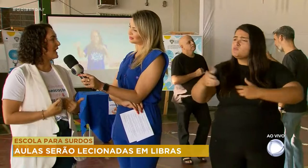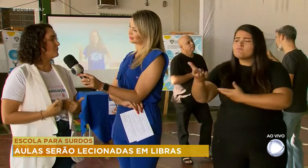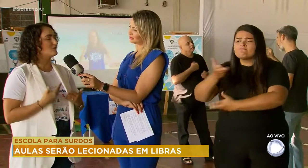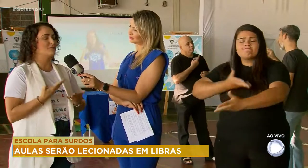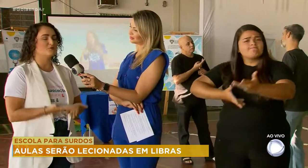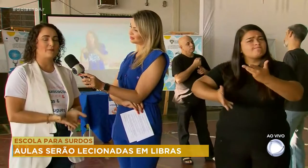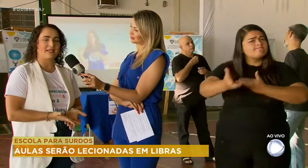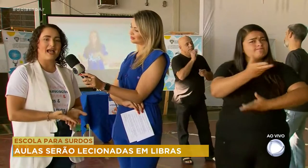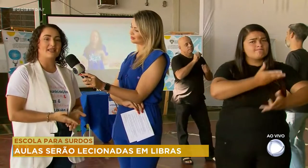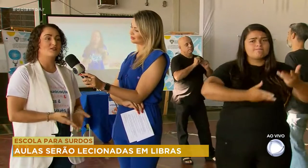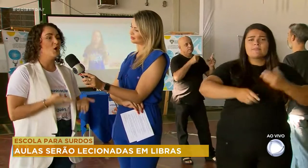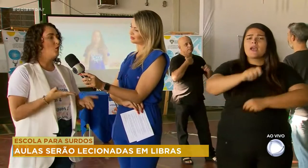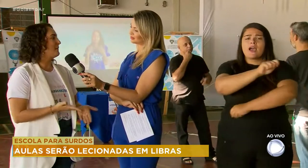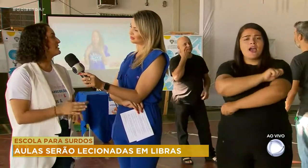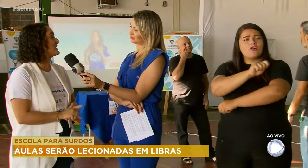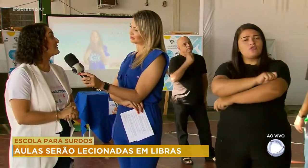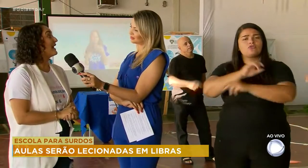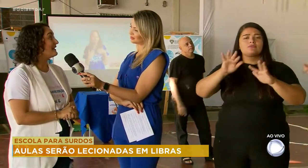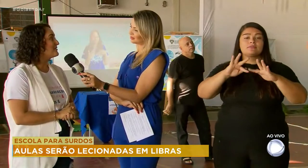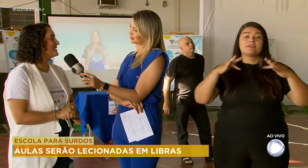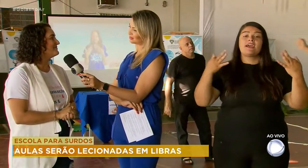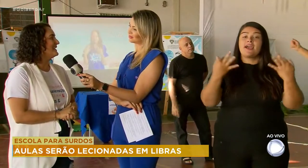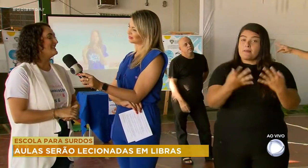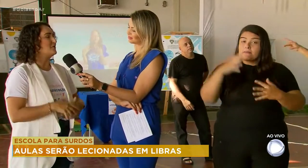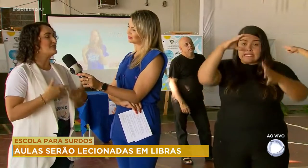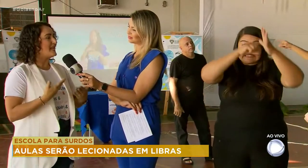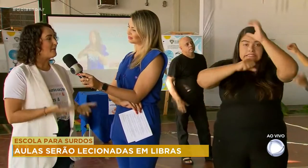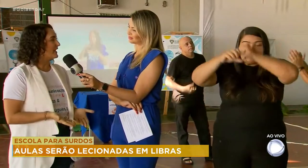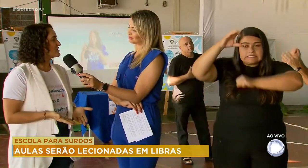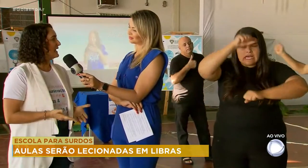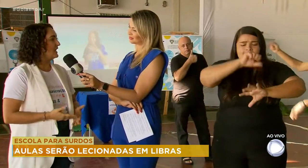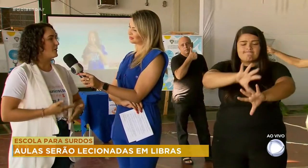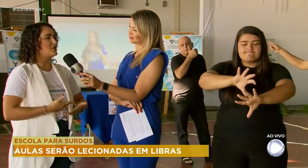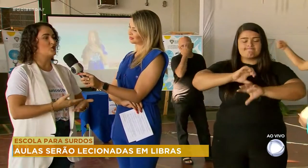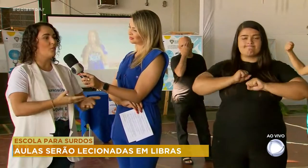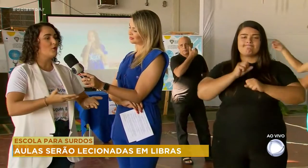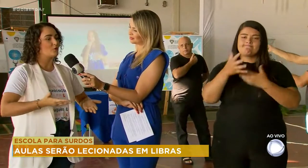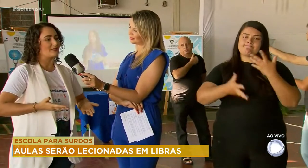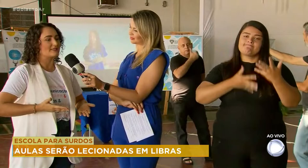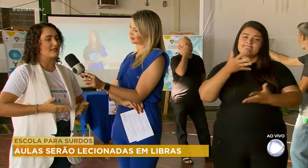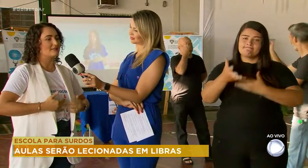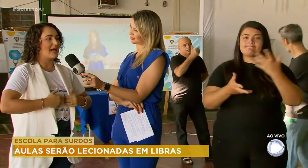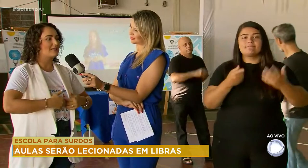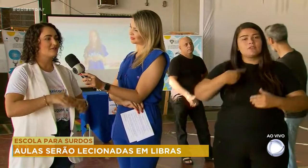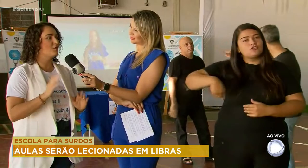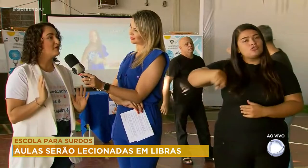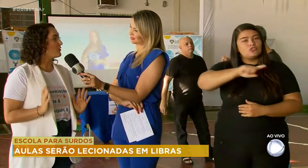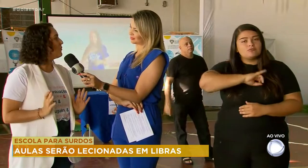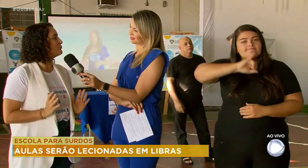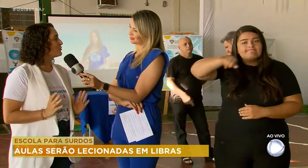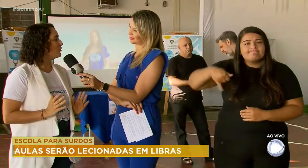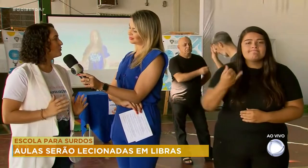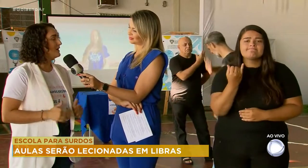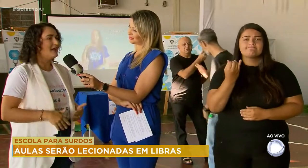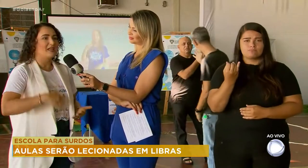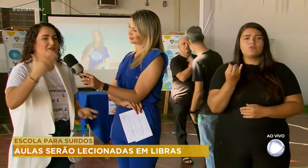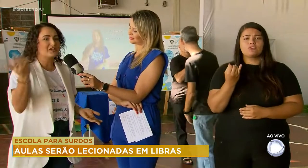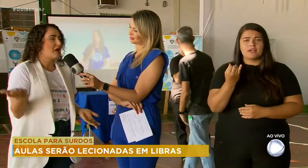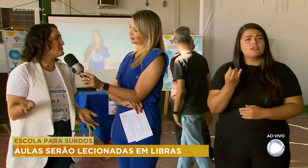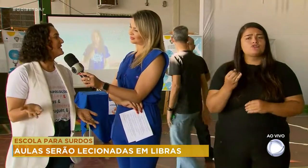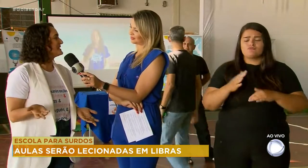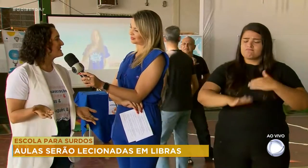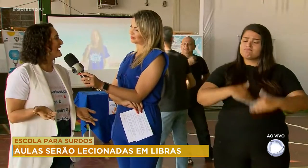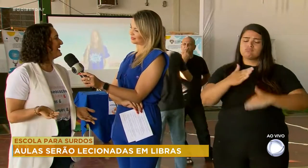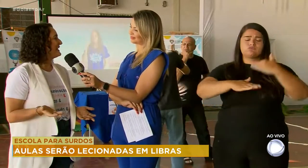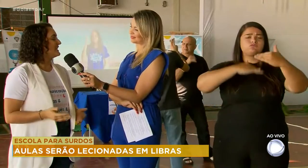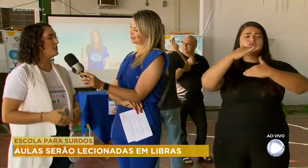para os nossos alunos e para os familiares, o aprendizado da língua. Então, se ele aprende a língua e a gente oportuniza eles a desenvolverem como um todo, ele vai